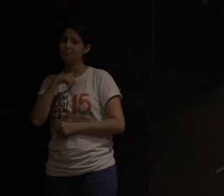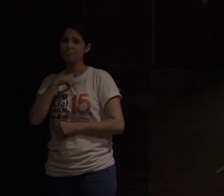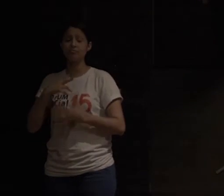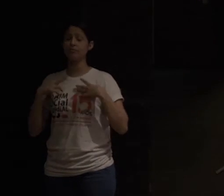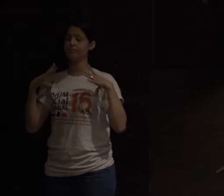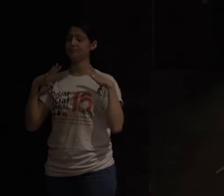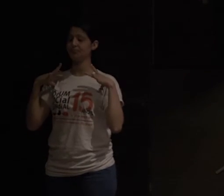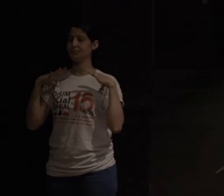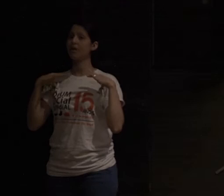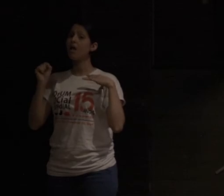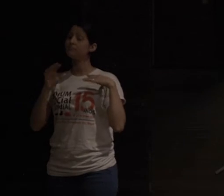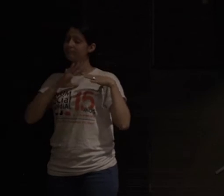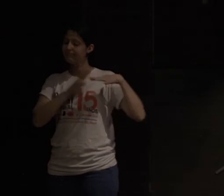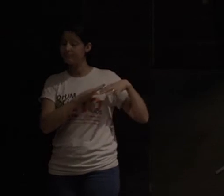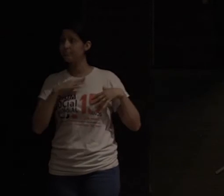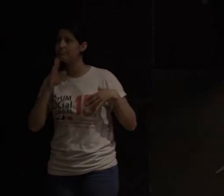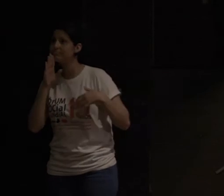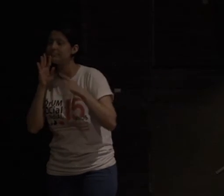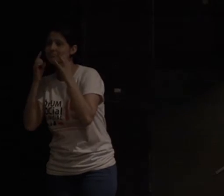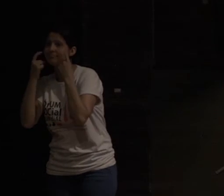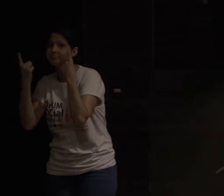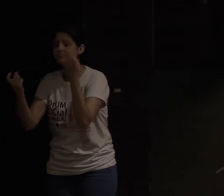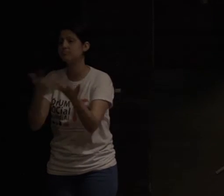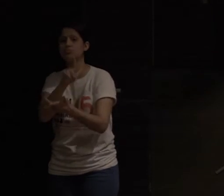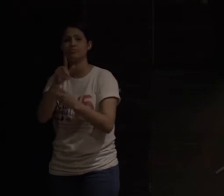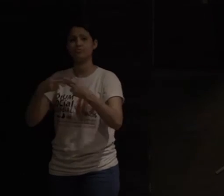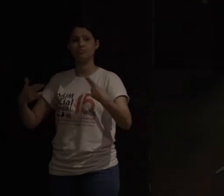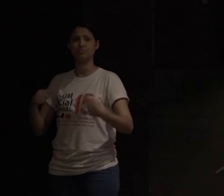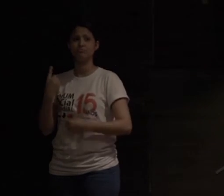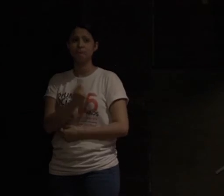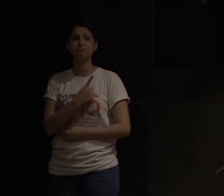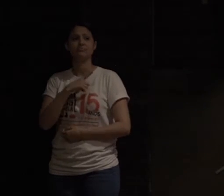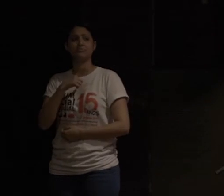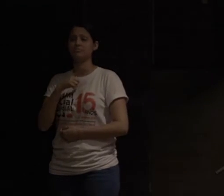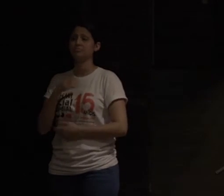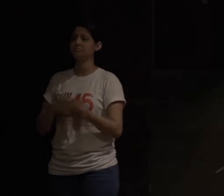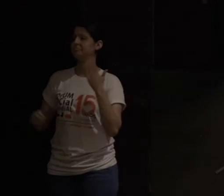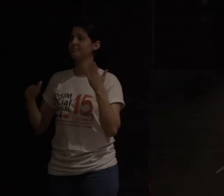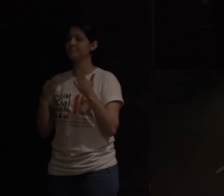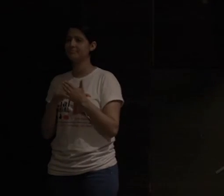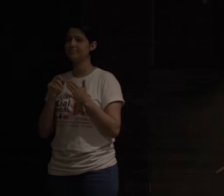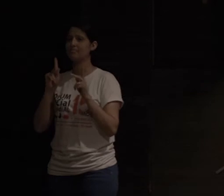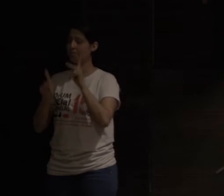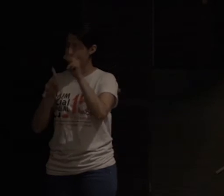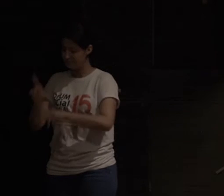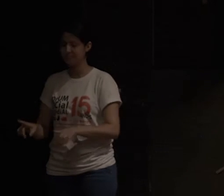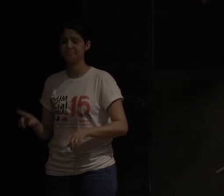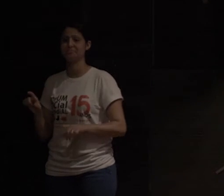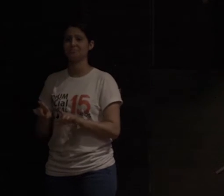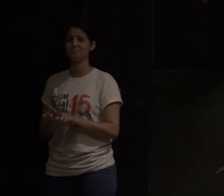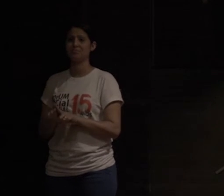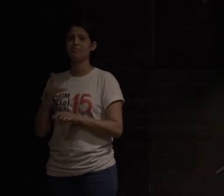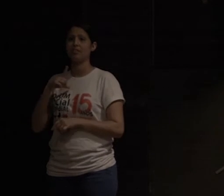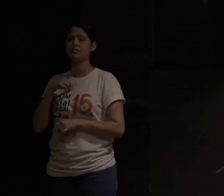conforto é conhecer os limites do nosso conhecimento. Aqueles, quase todos, todos, a educação popular, os educadores.